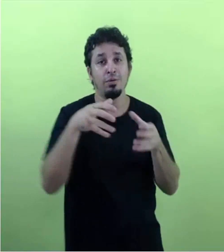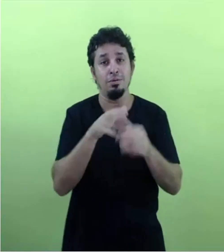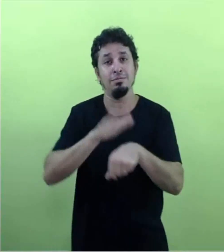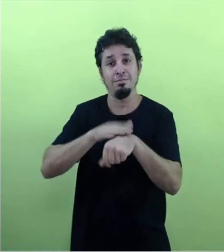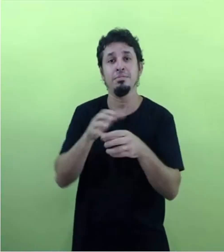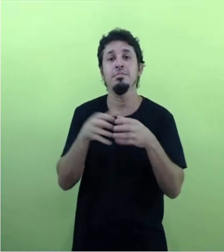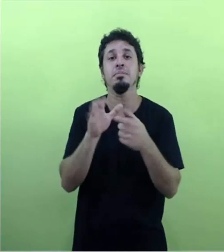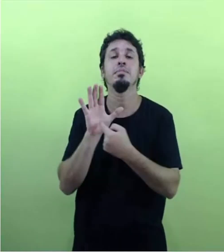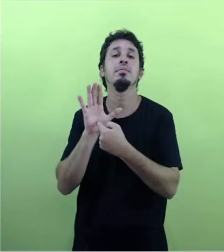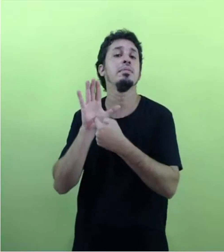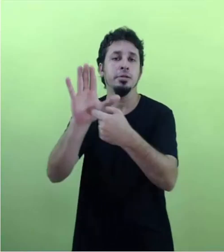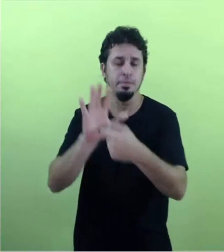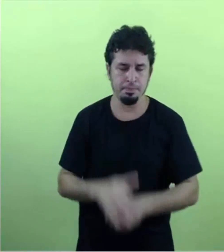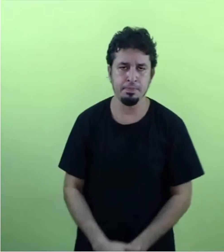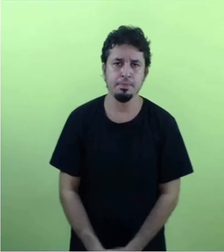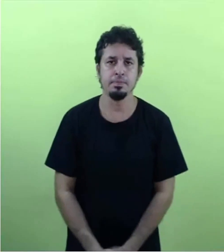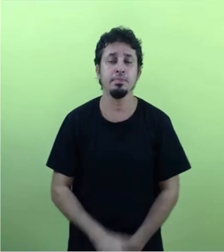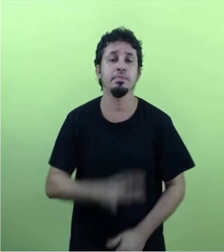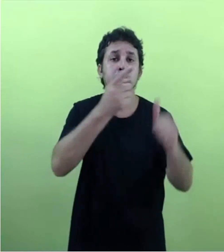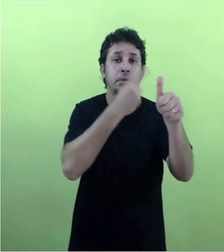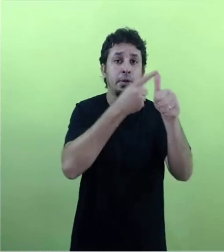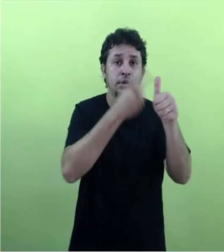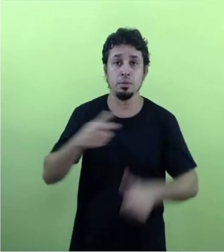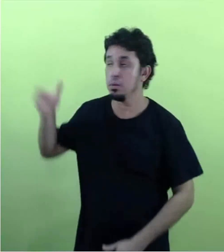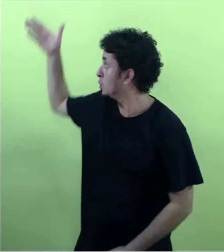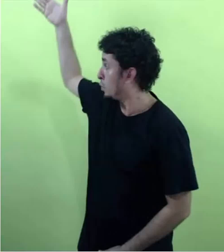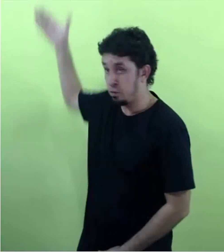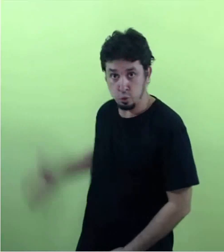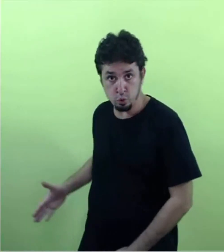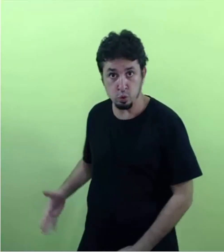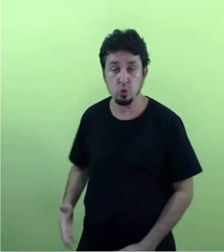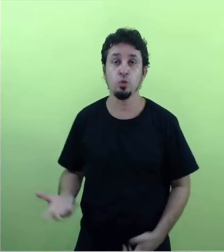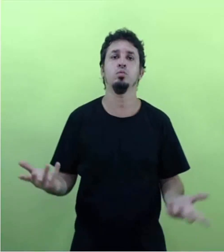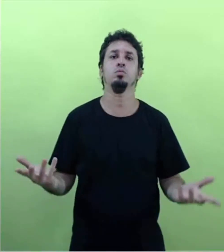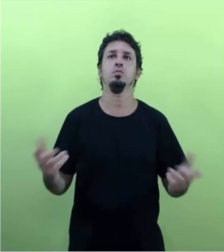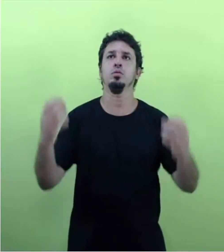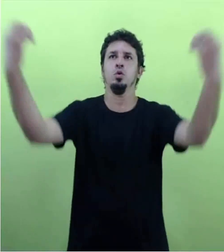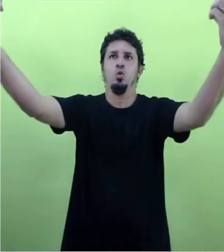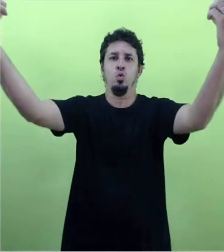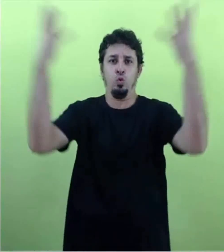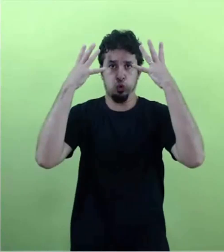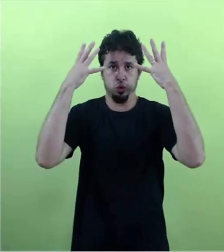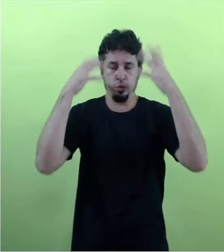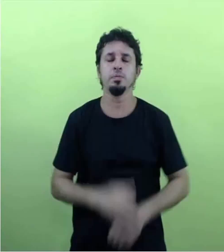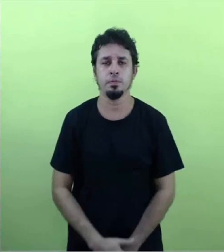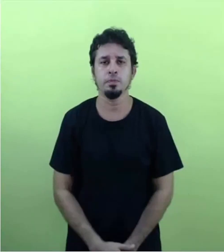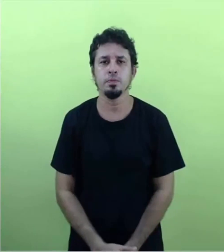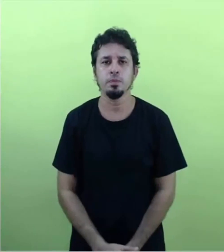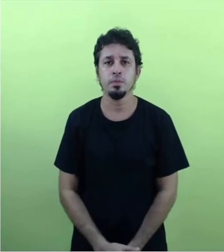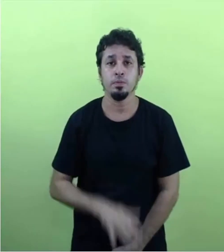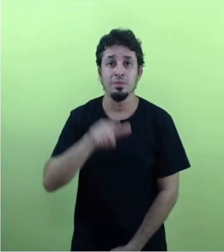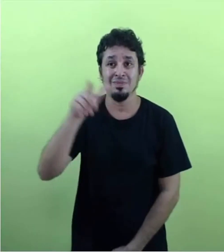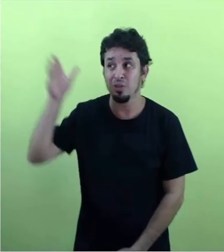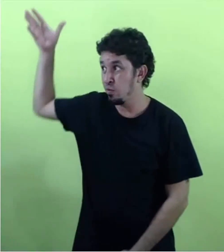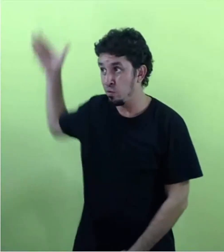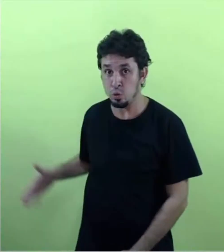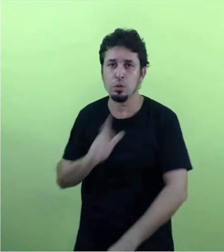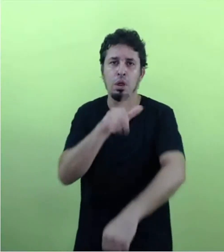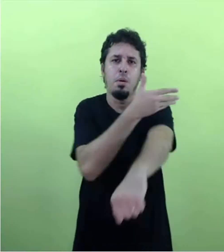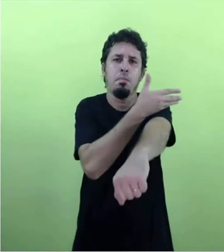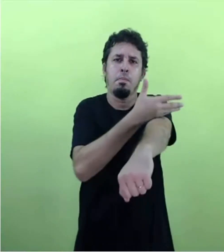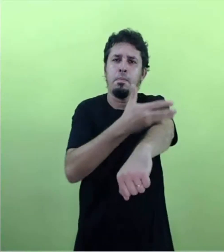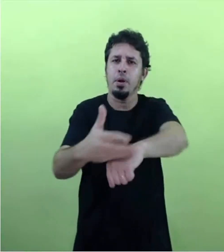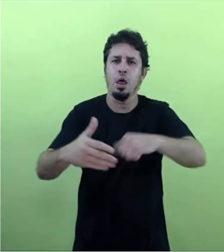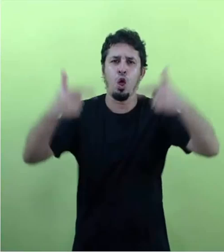pelo grupo. 1. Fundo e iluminação. O fundo para as filmagens deve ser branco e liso,